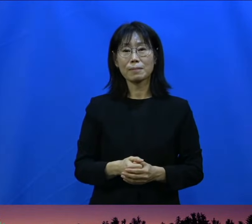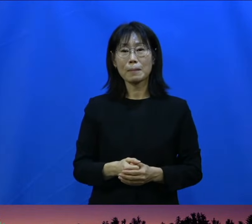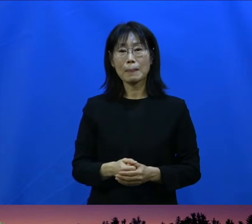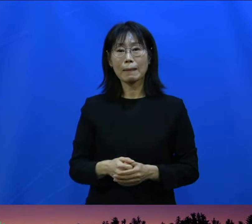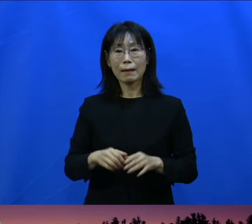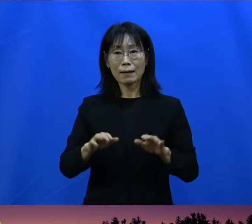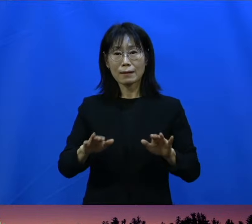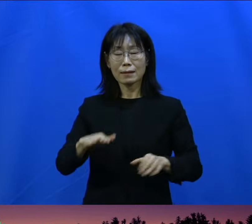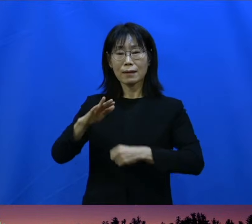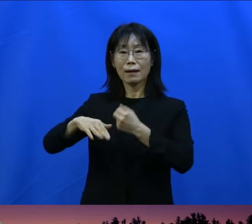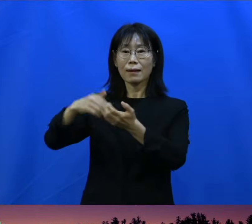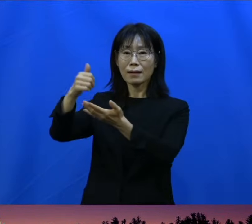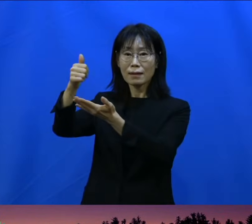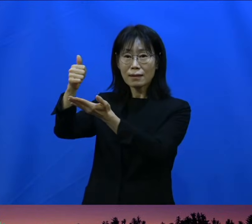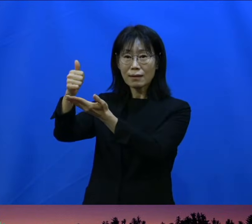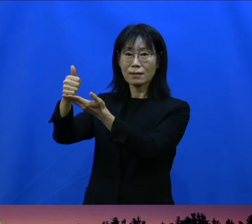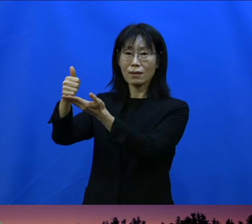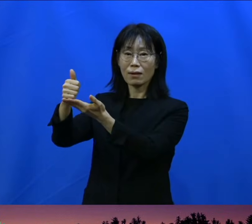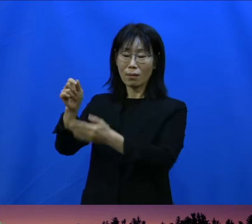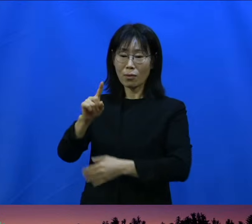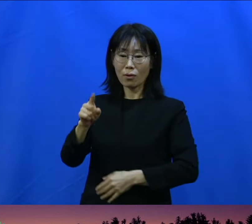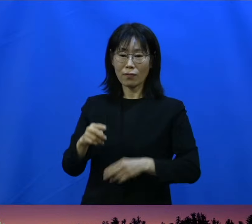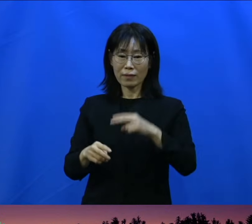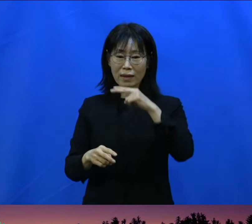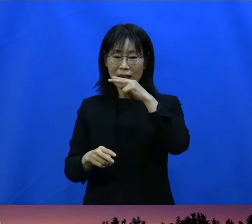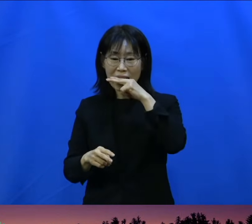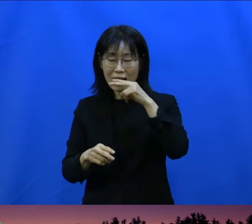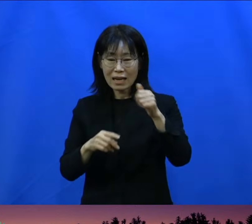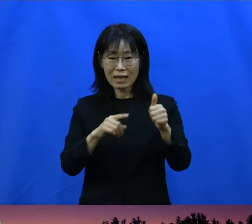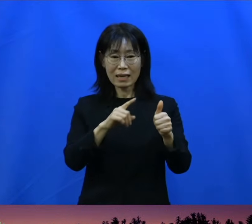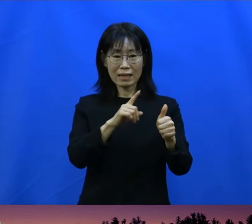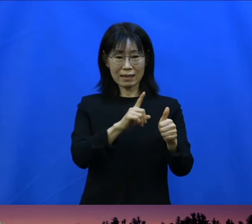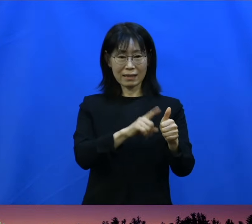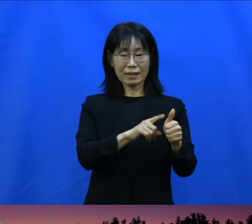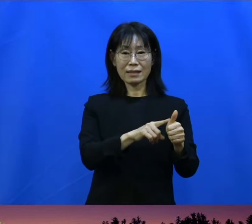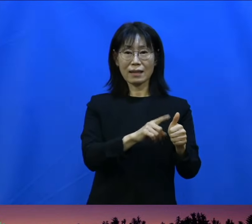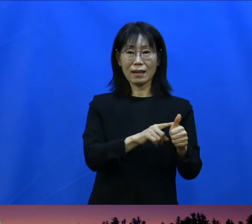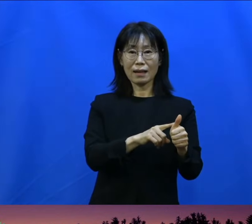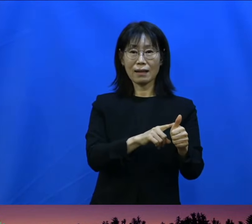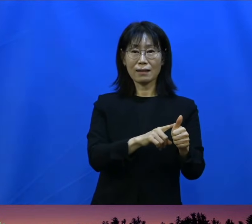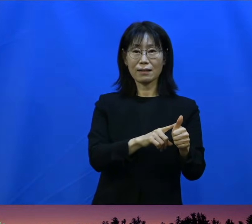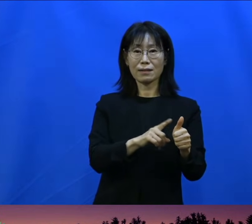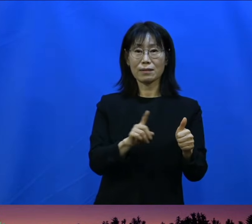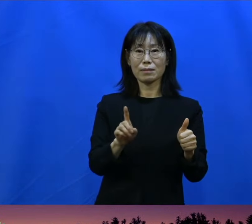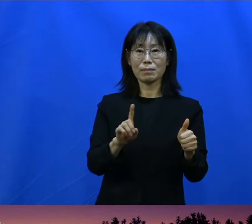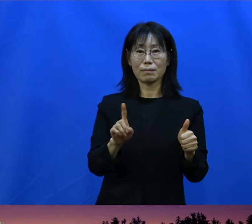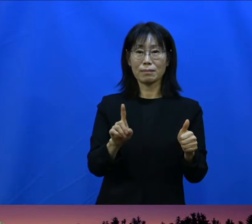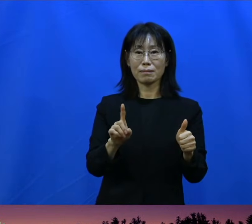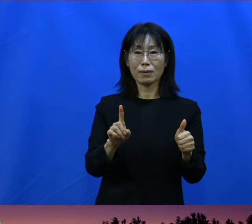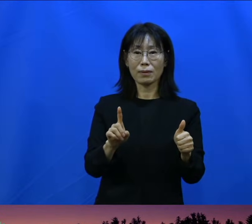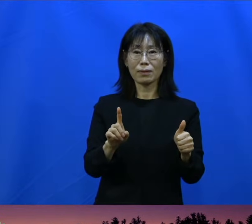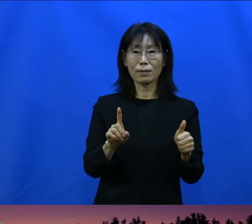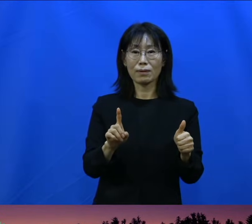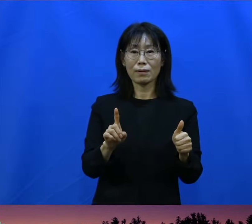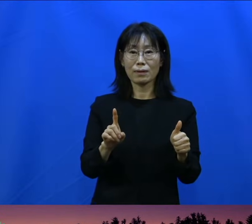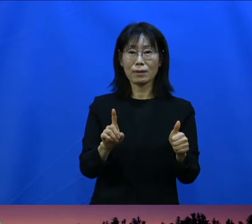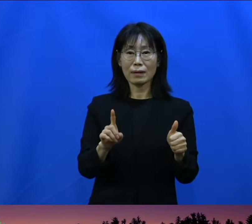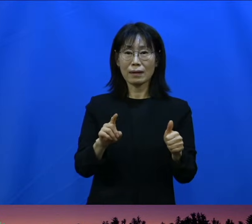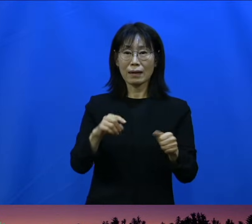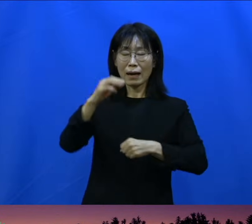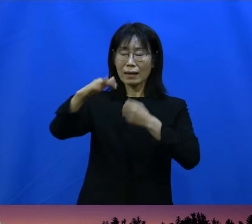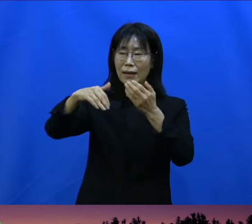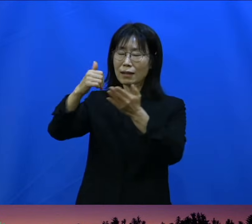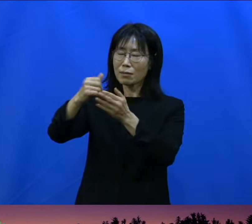지금 하나님, 지금 이 이사야는 지금 이게 완전히 사로잡혀 있는 거예요.